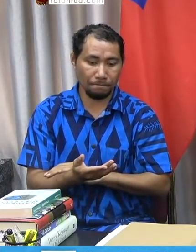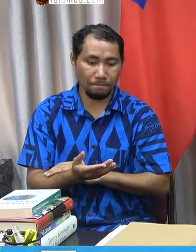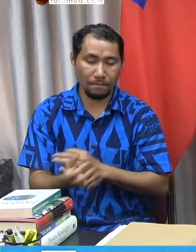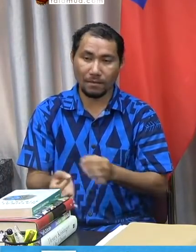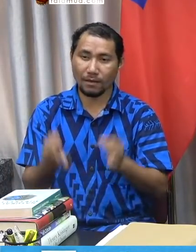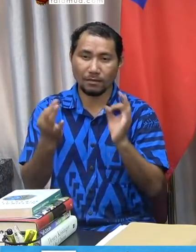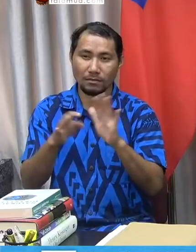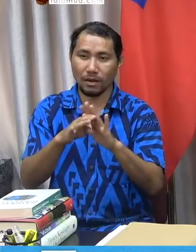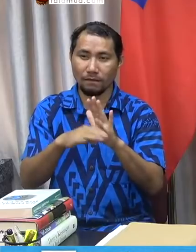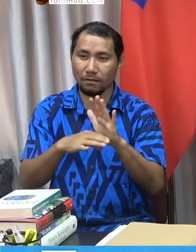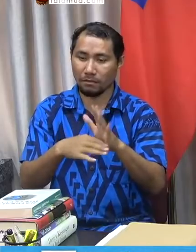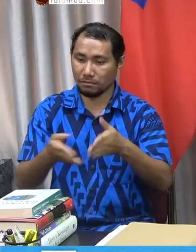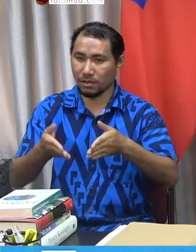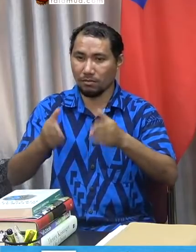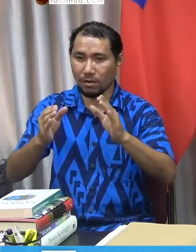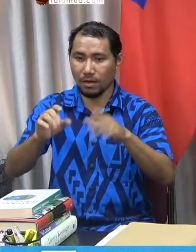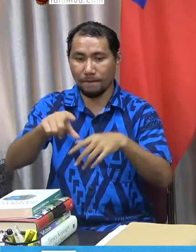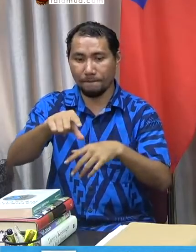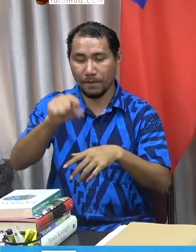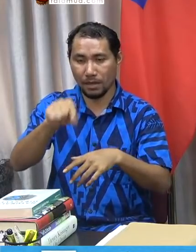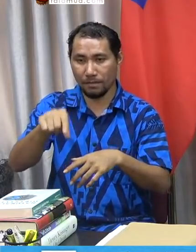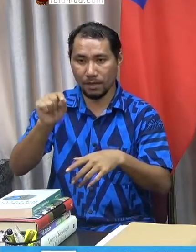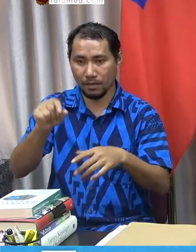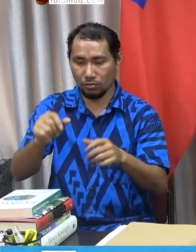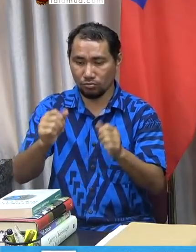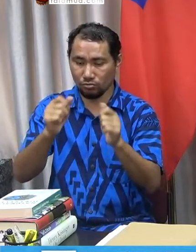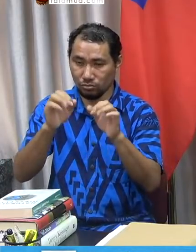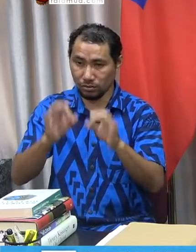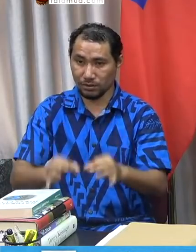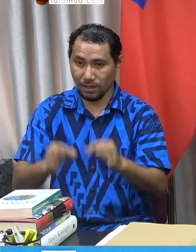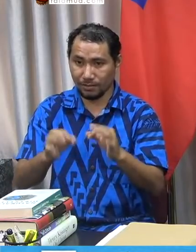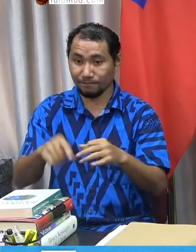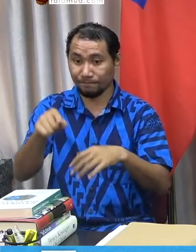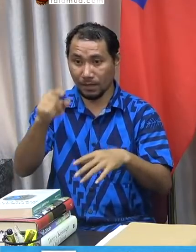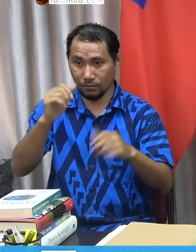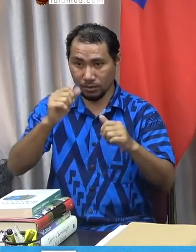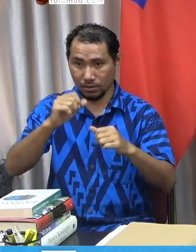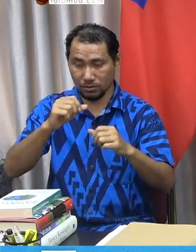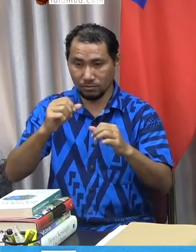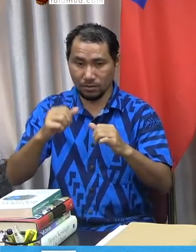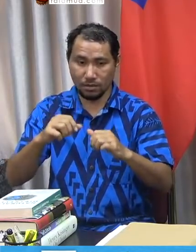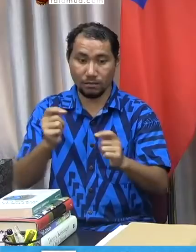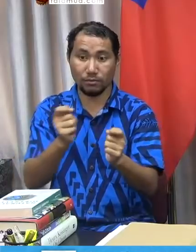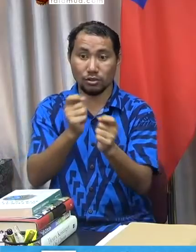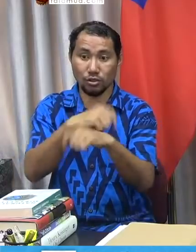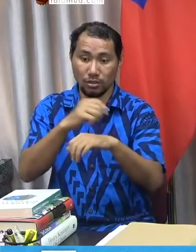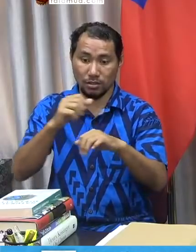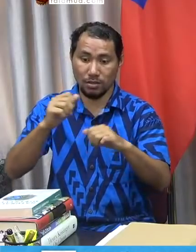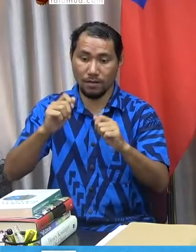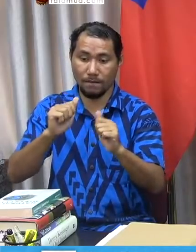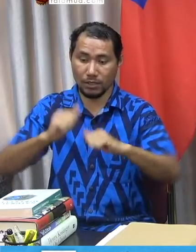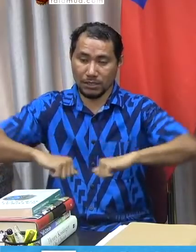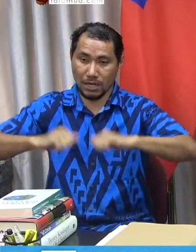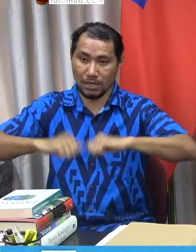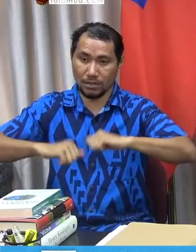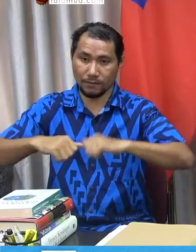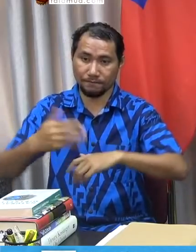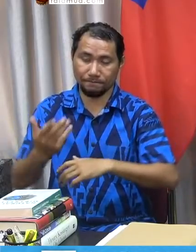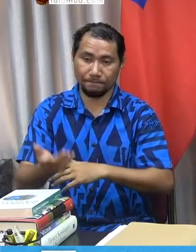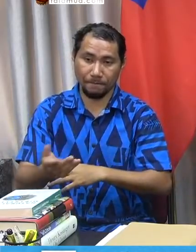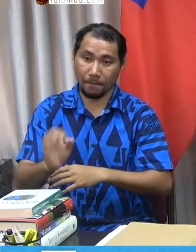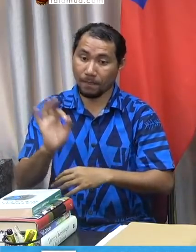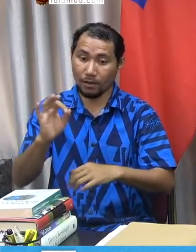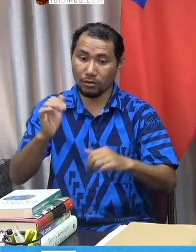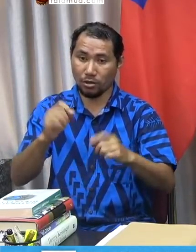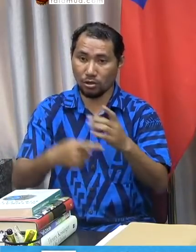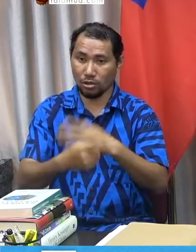e whiriwhiri ai ia tofinga mai e le ngata o le sui pelestene a o